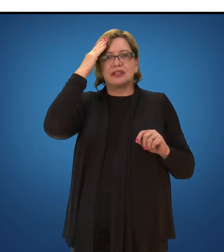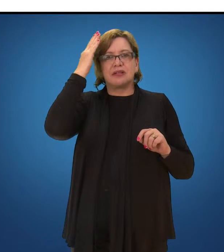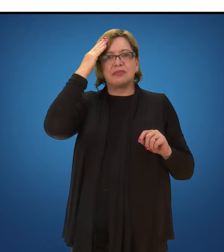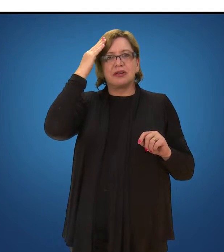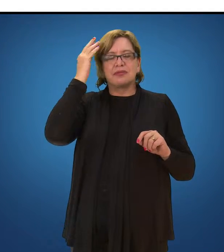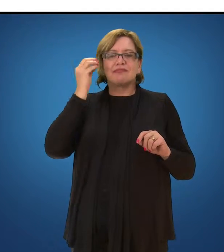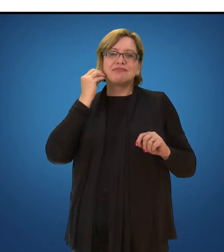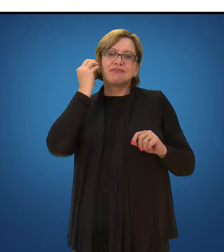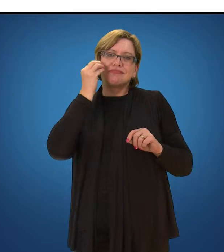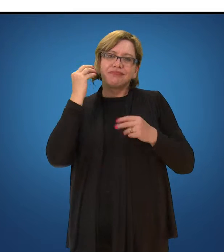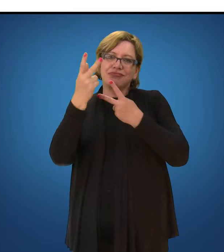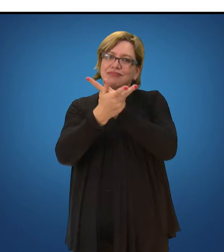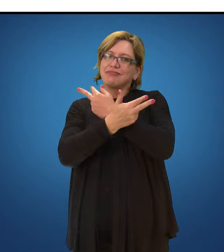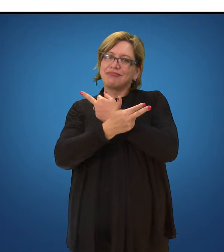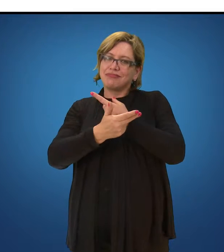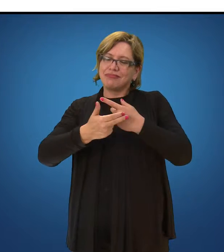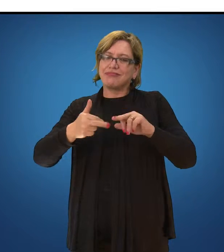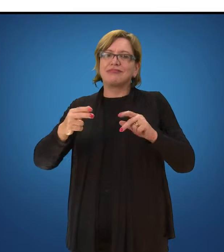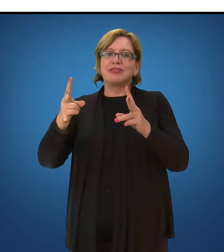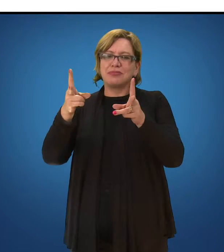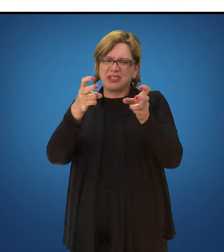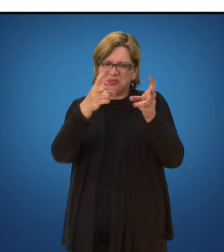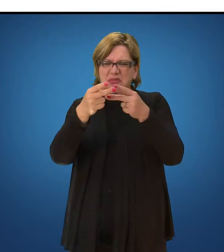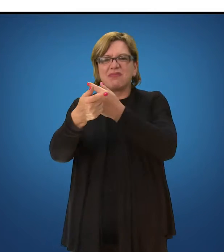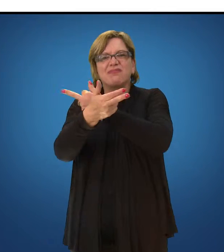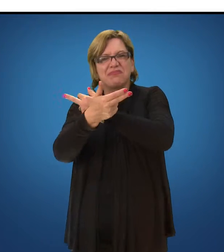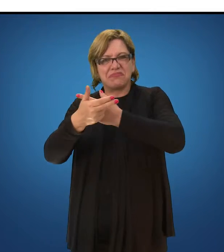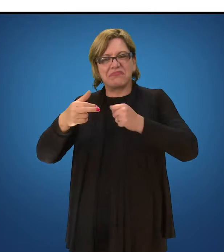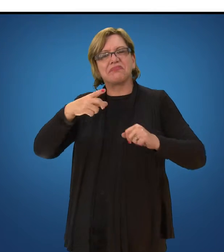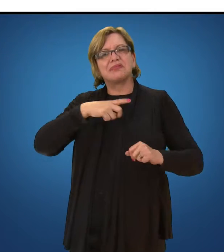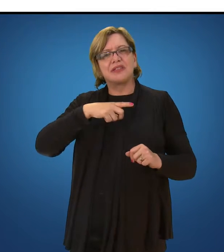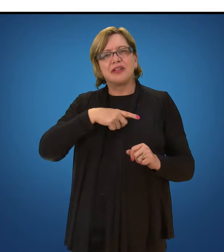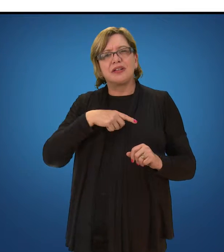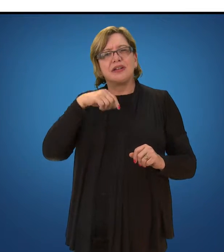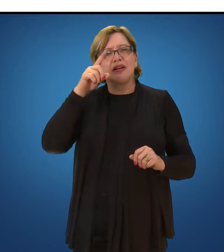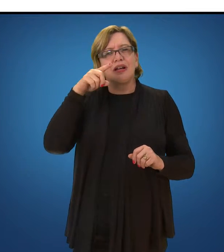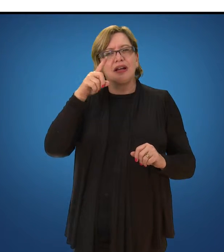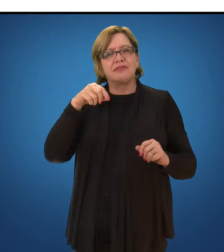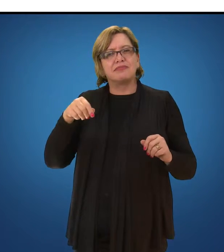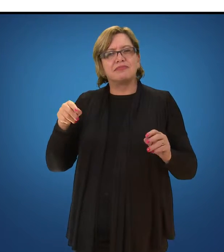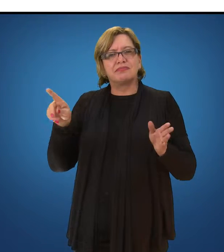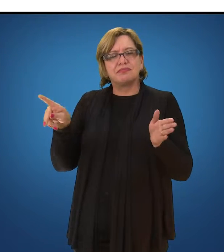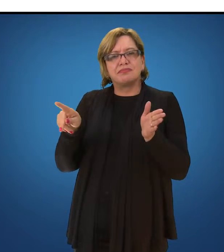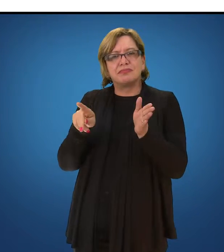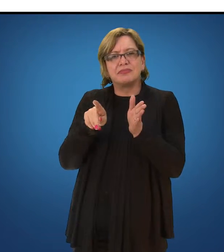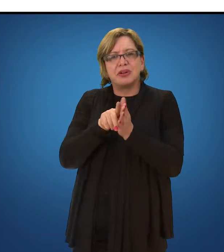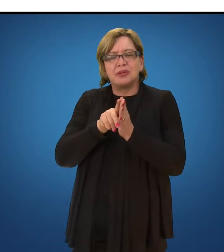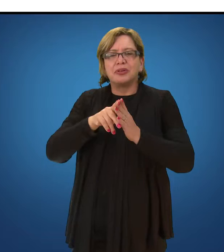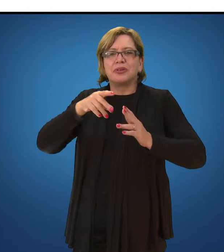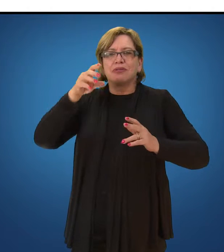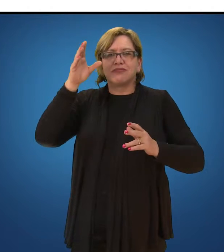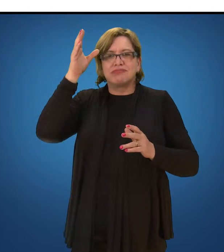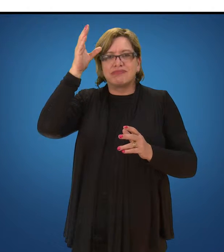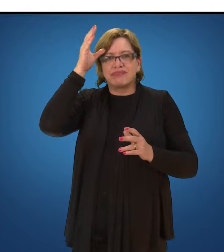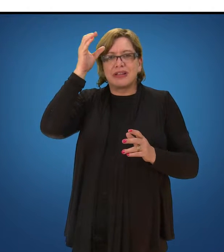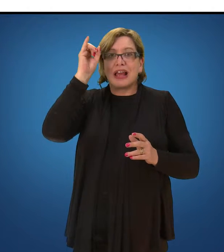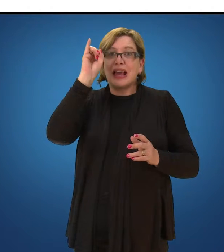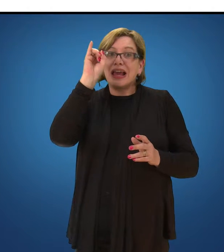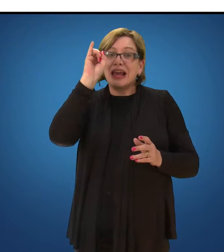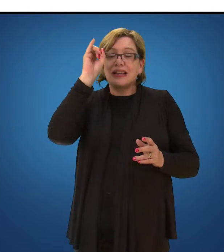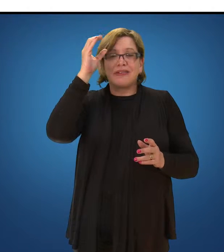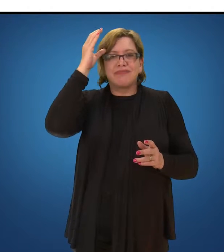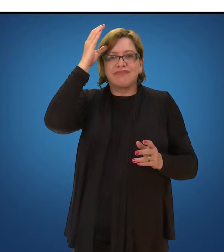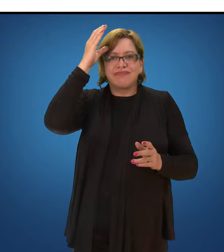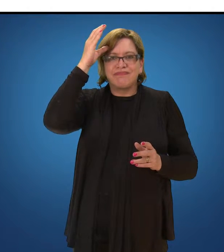inúmeras experiências, inúmeras percepções que nós temos são do domínio do inconsciente, são do